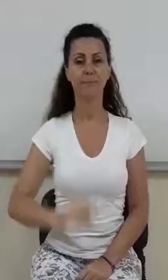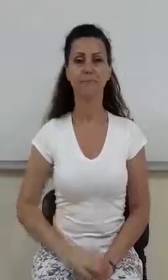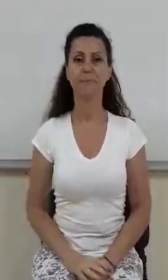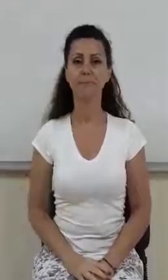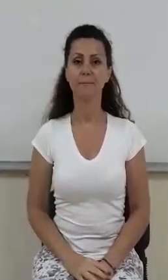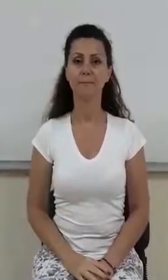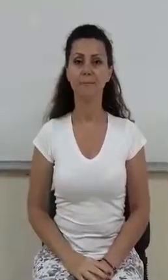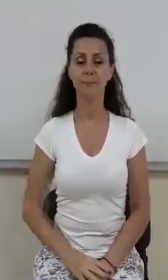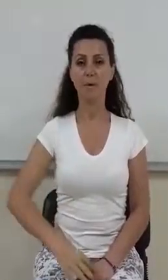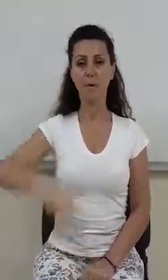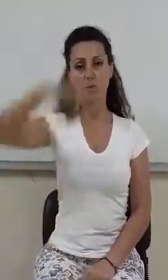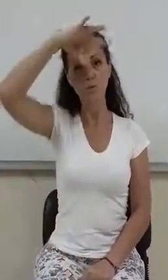Üniversite.